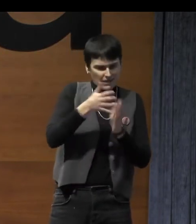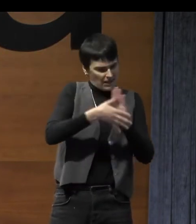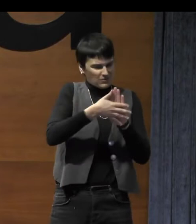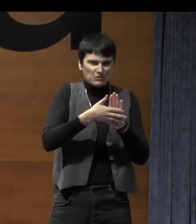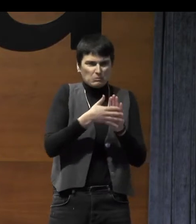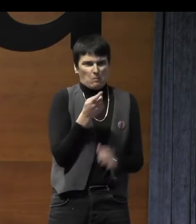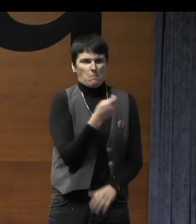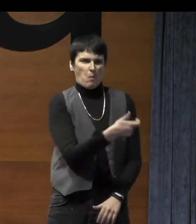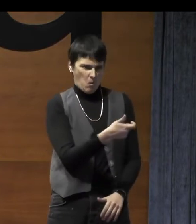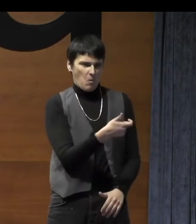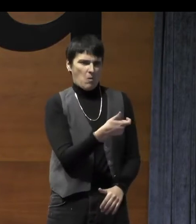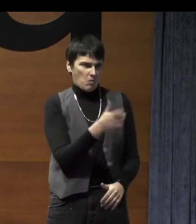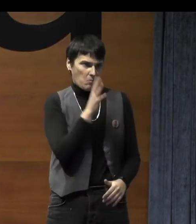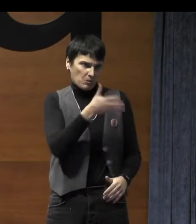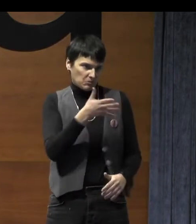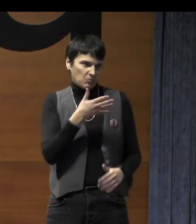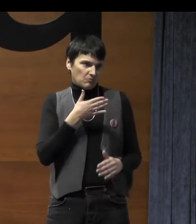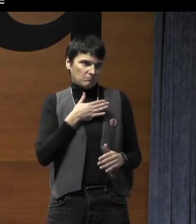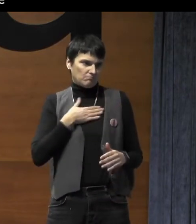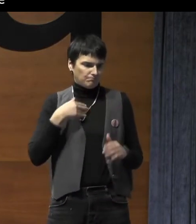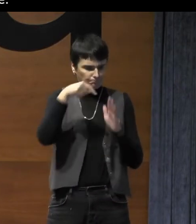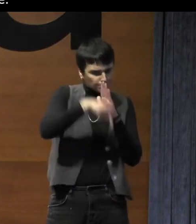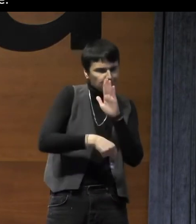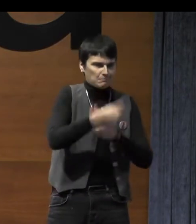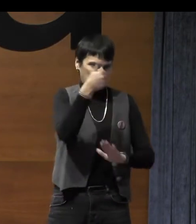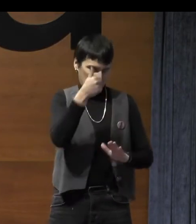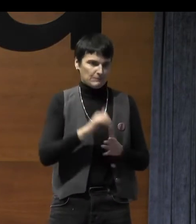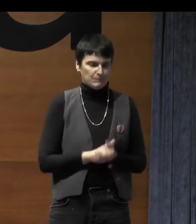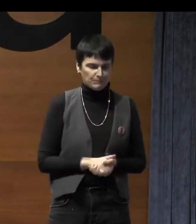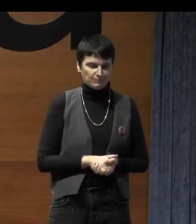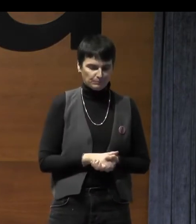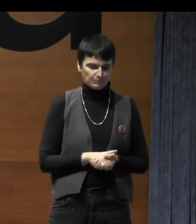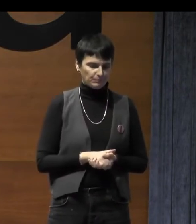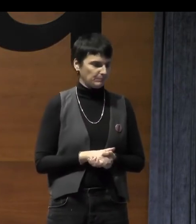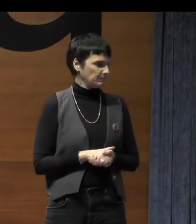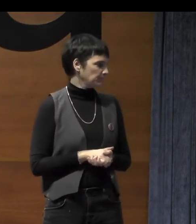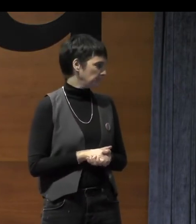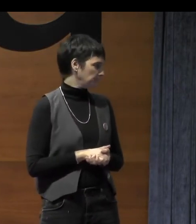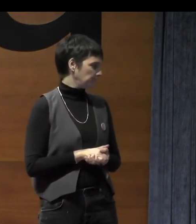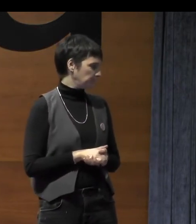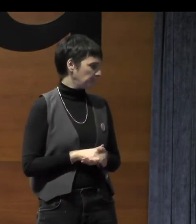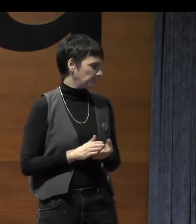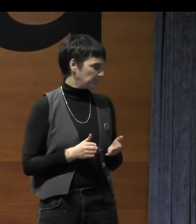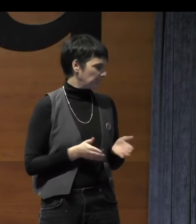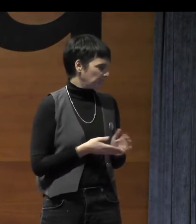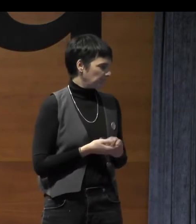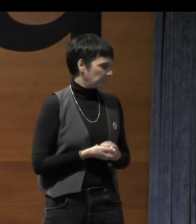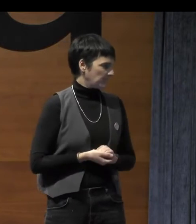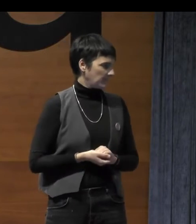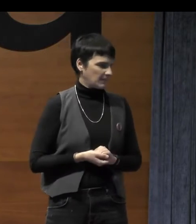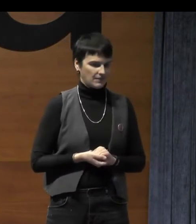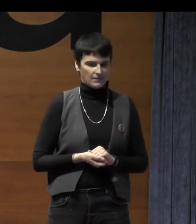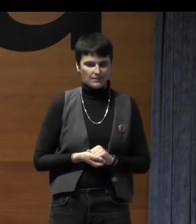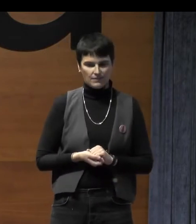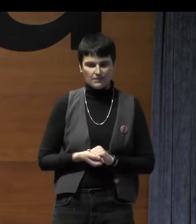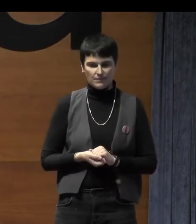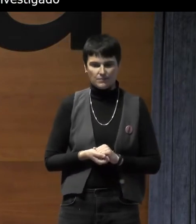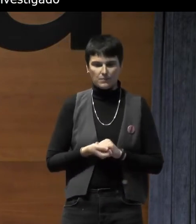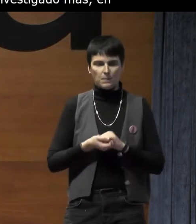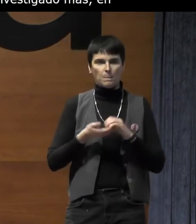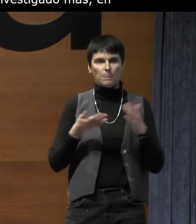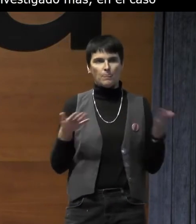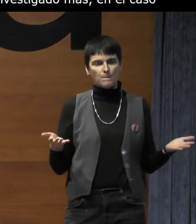orales, sí que se ha investigado más, se ha estudiado más, pero en el caso de las lenguas de herencia, de lengua